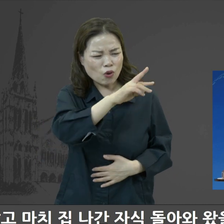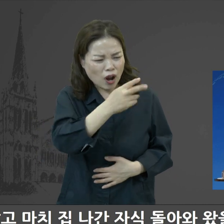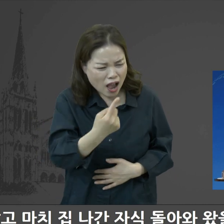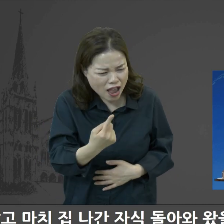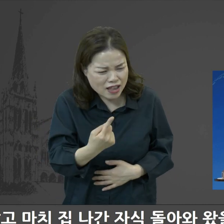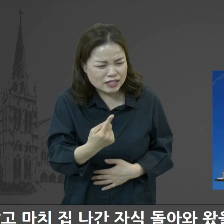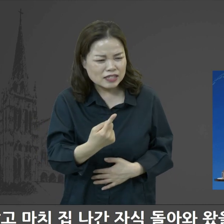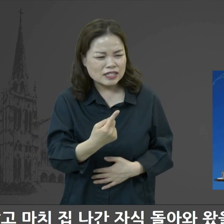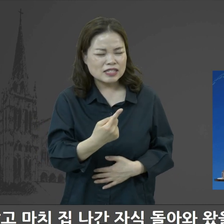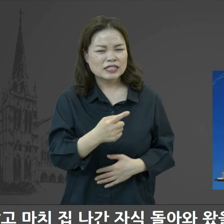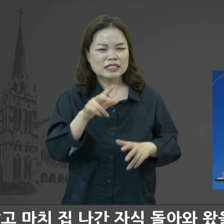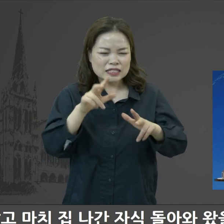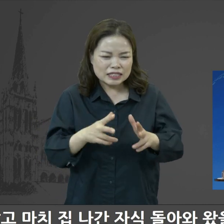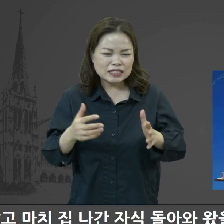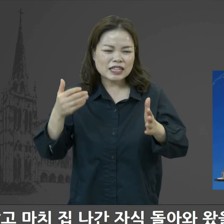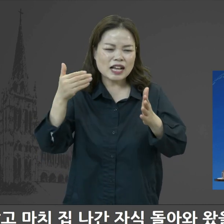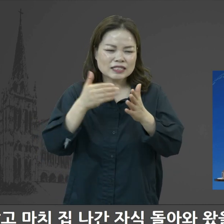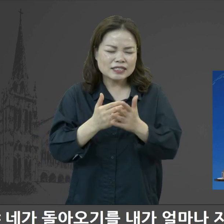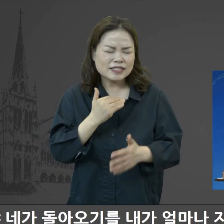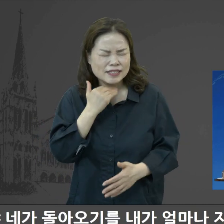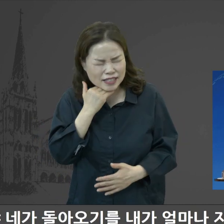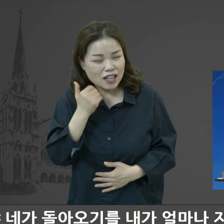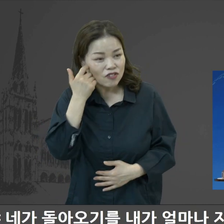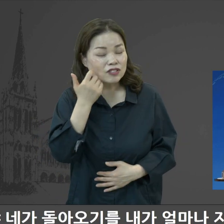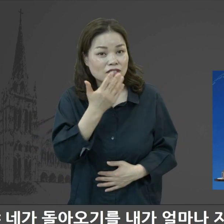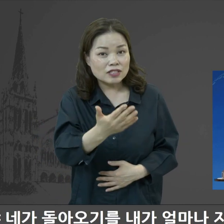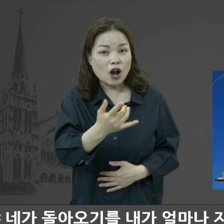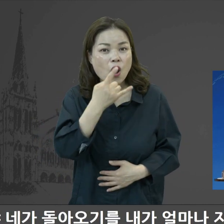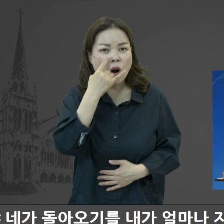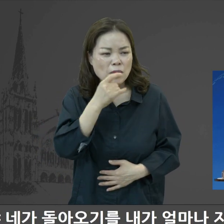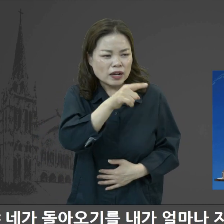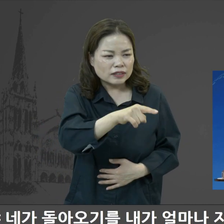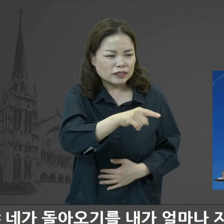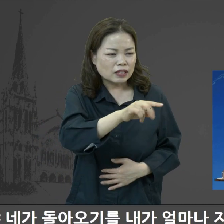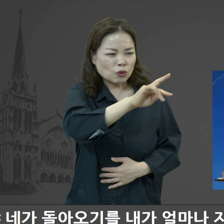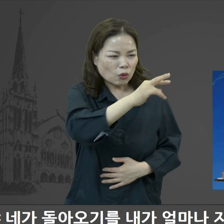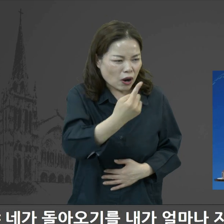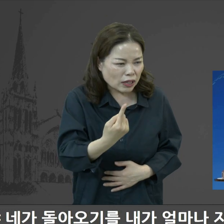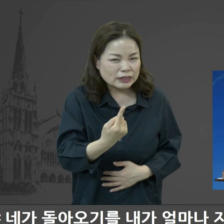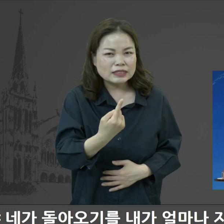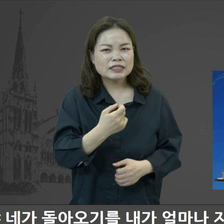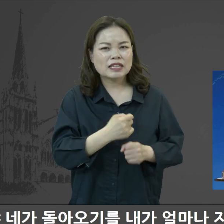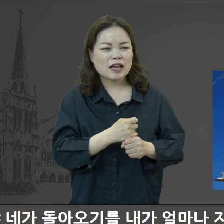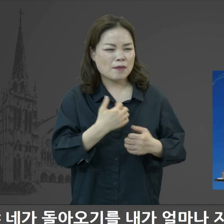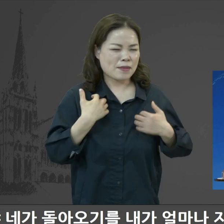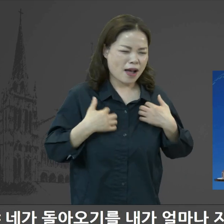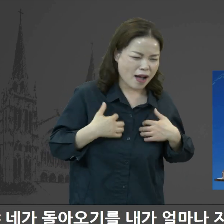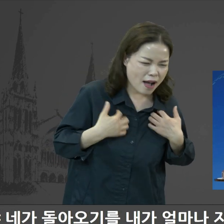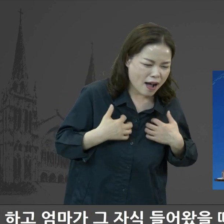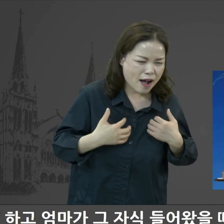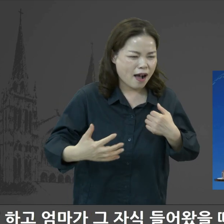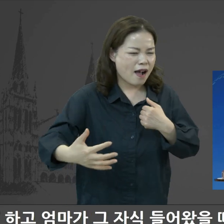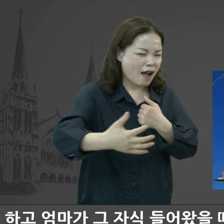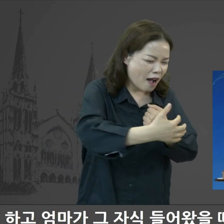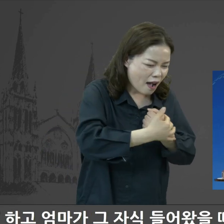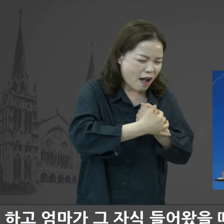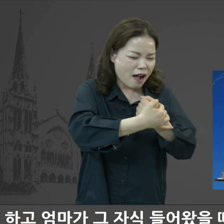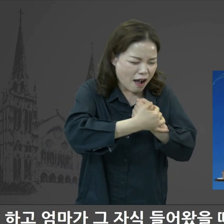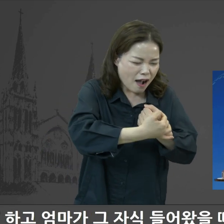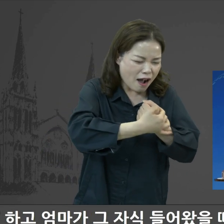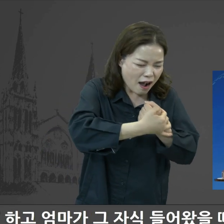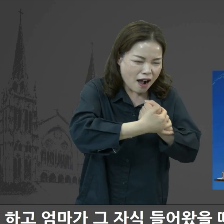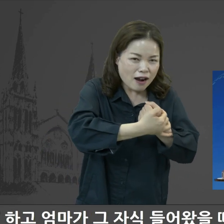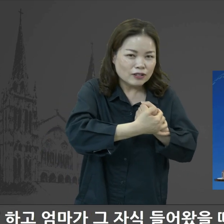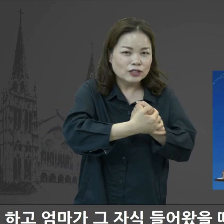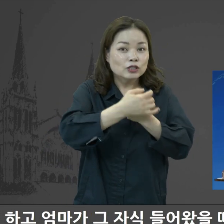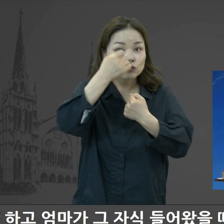얼마나 지금까지 애가 타게 기다렸는지 아니 하고, 엄마가 막 그 자식 돌아왔을 때 막 그냥 반가우면서도 그 자식 붙잡고 막